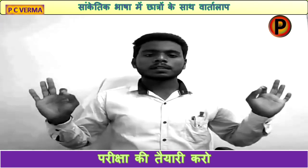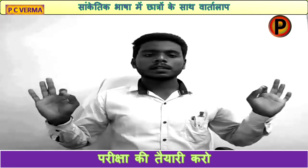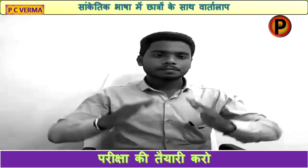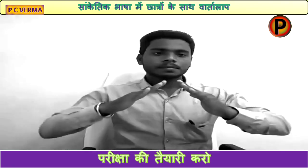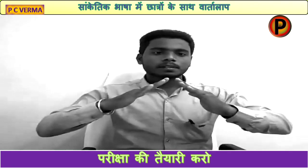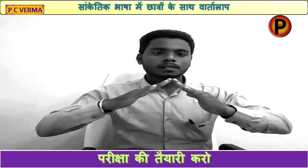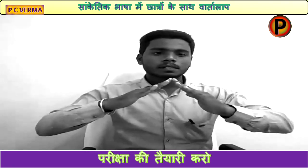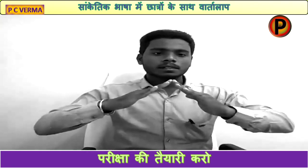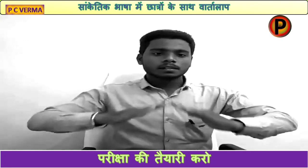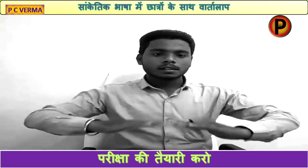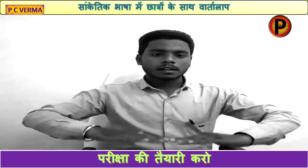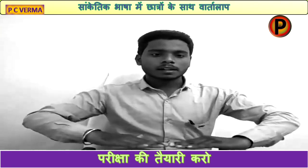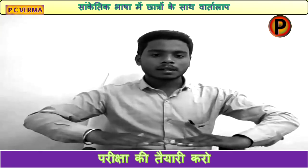तैयारी करो।